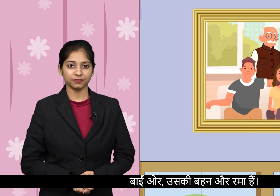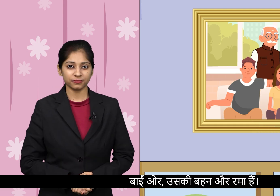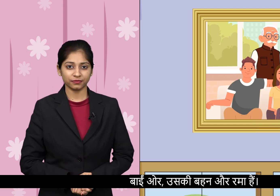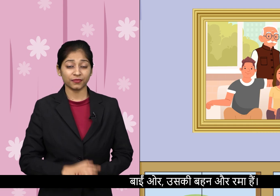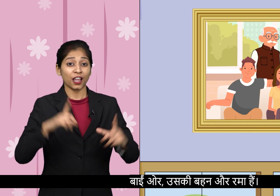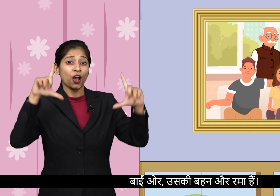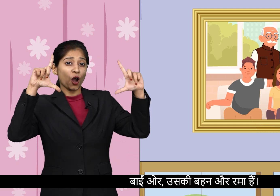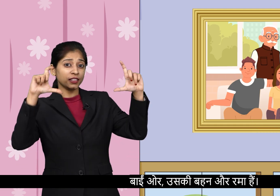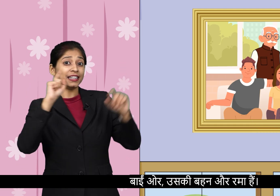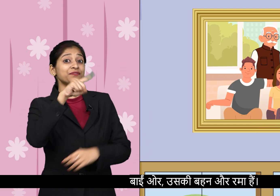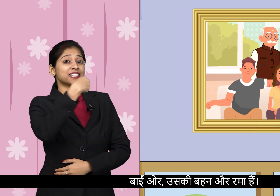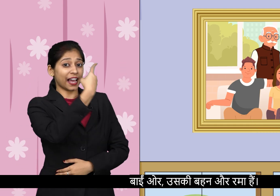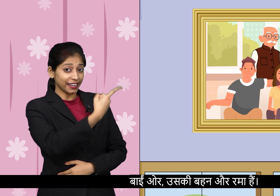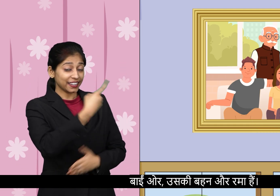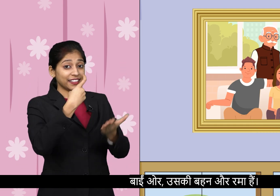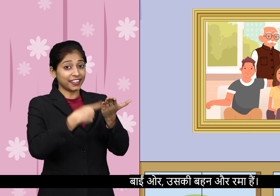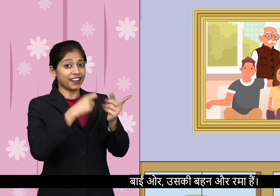बाईं ओर उसकी बहन और रमा है।